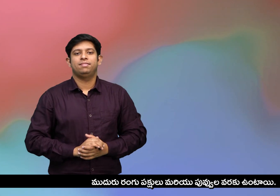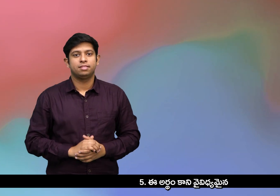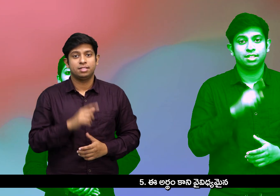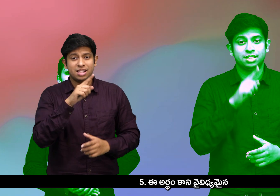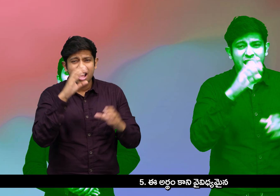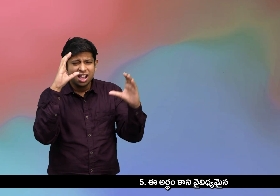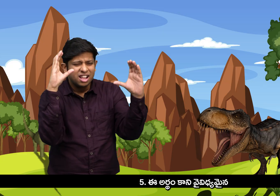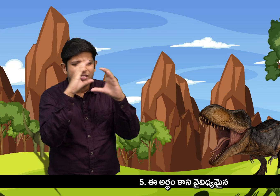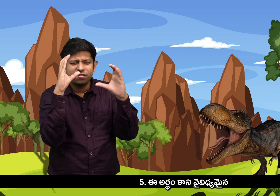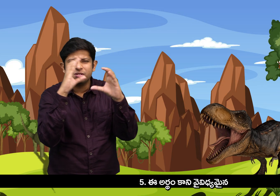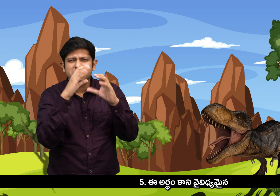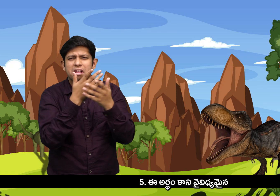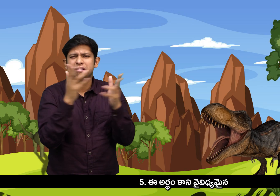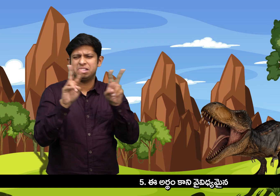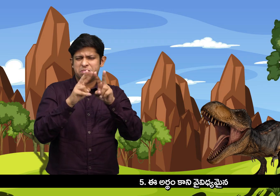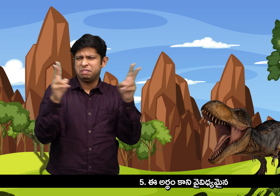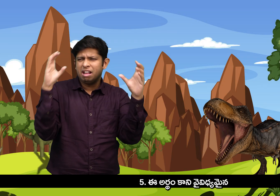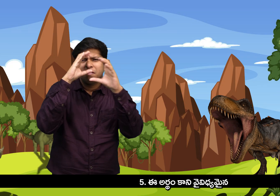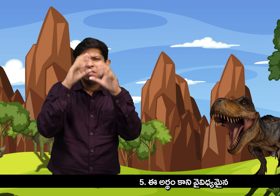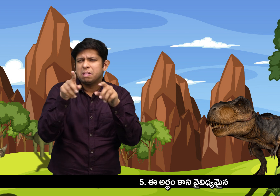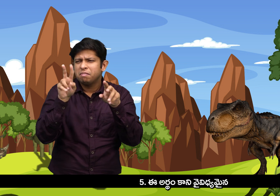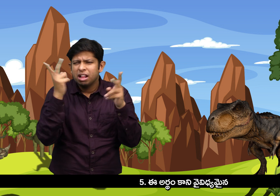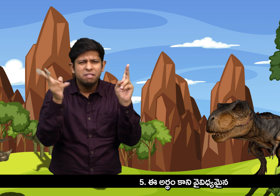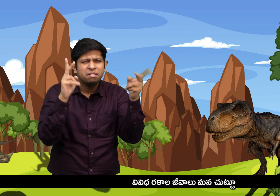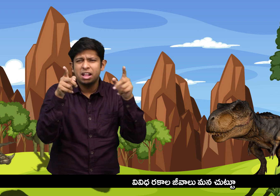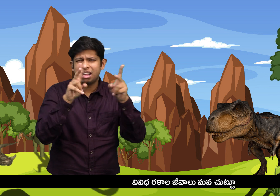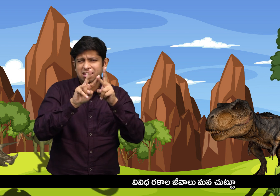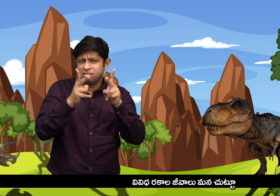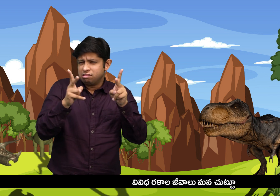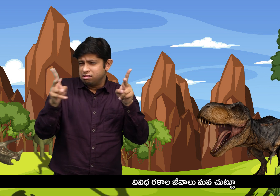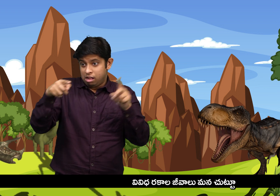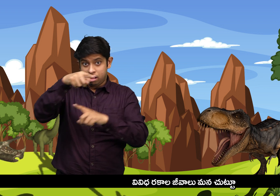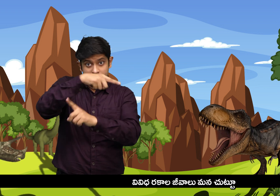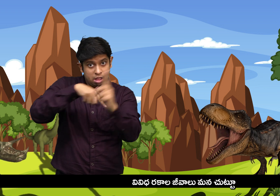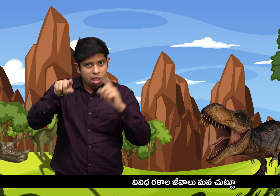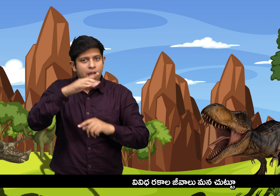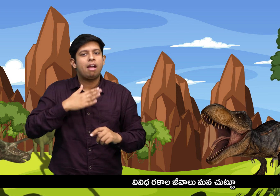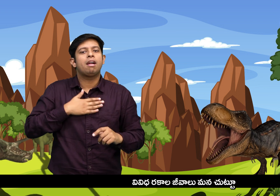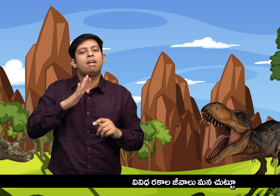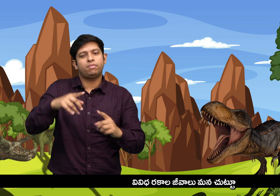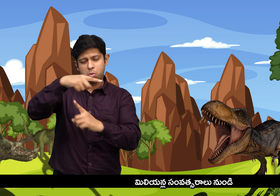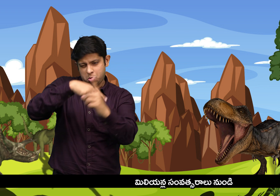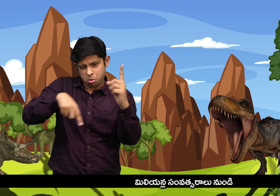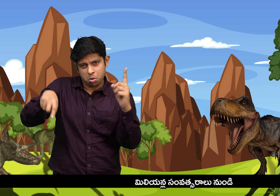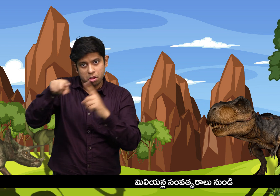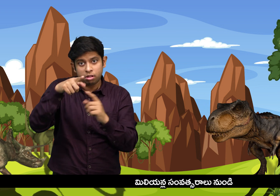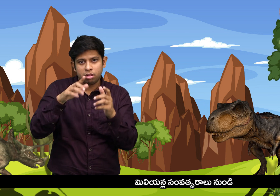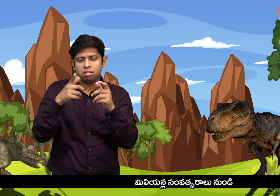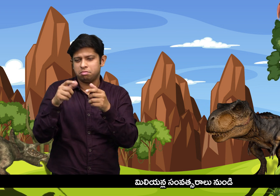ఈ అర్థంకాని వైవిధ్యమైన వివిధ రకాల జీవాలు మన చుట్టూ మిలియన్ల సంవత్సరాల